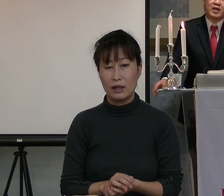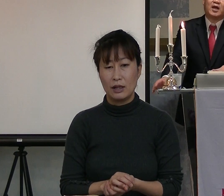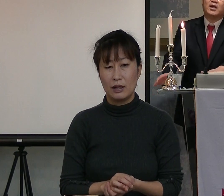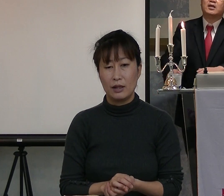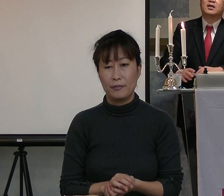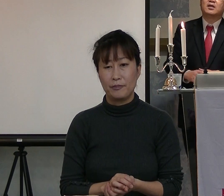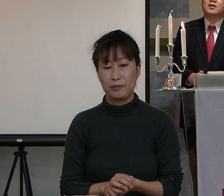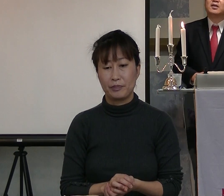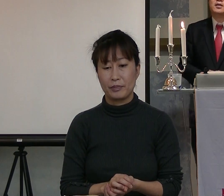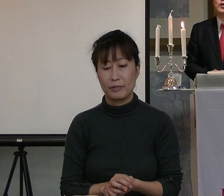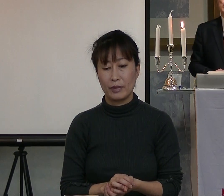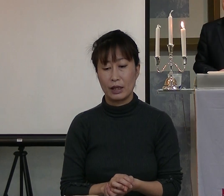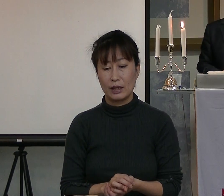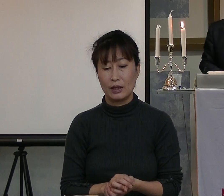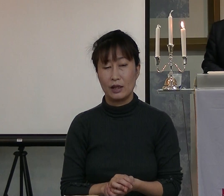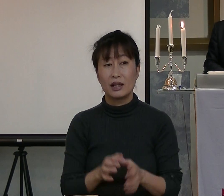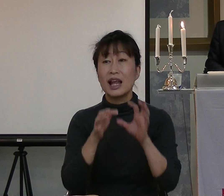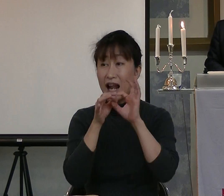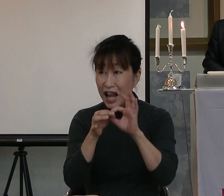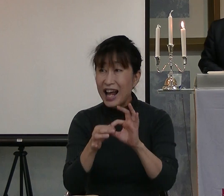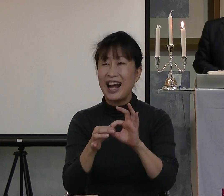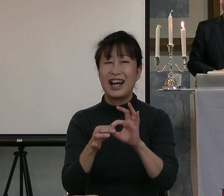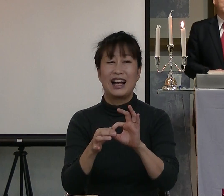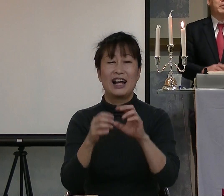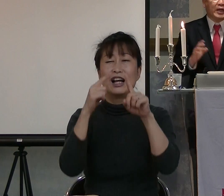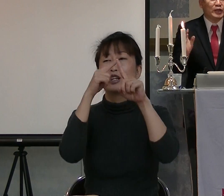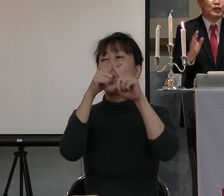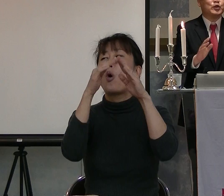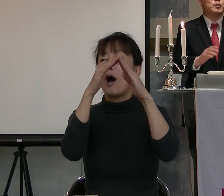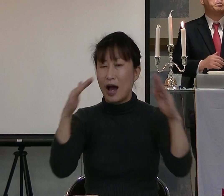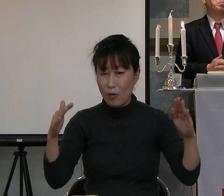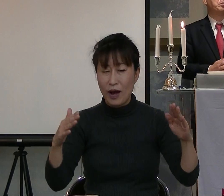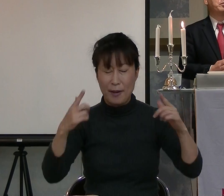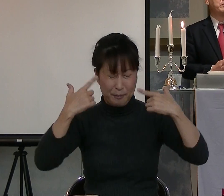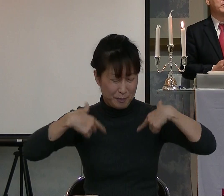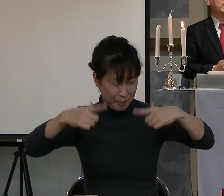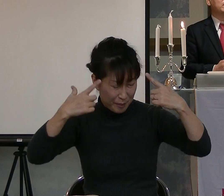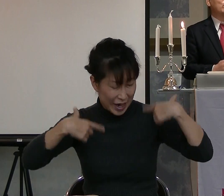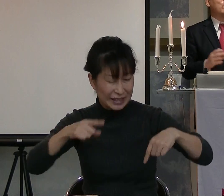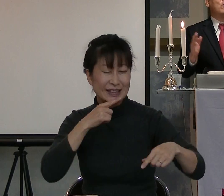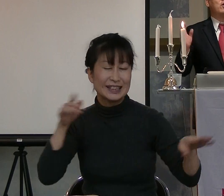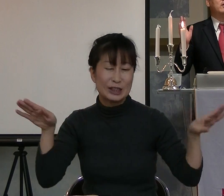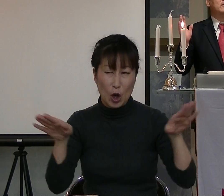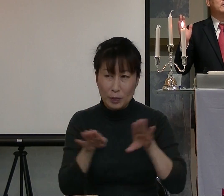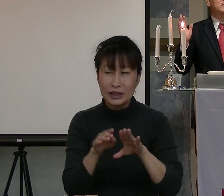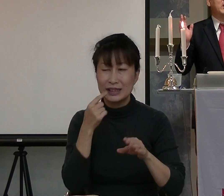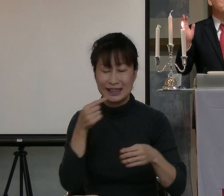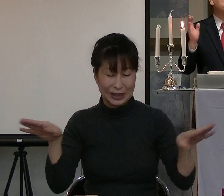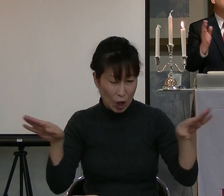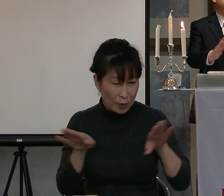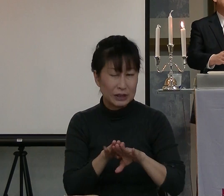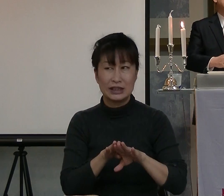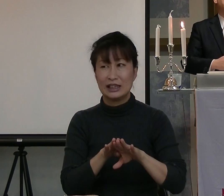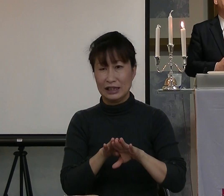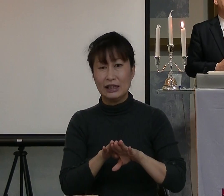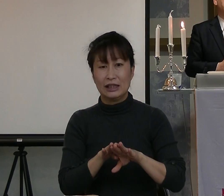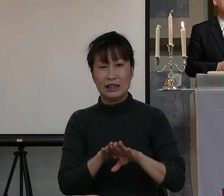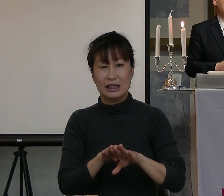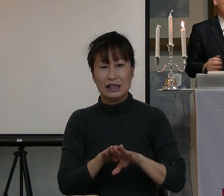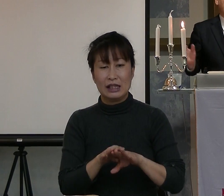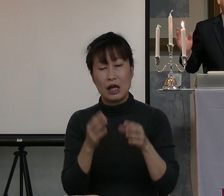だから教会は毎週その眠ってしま